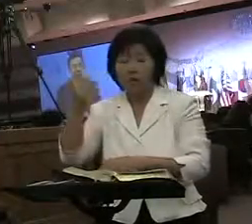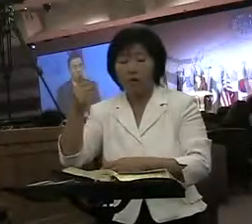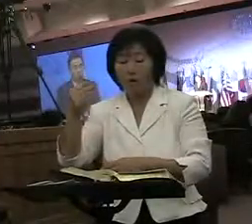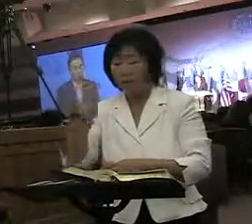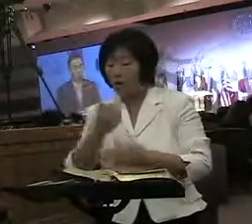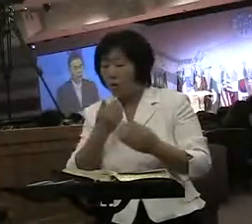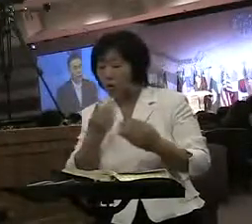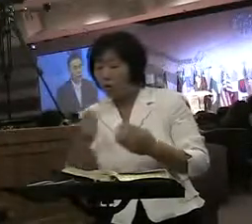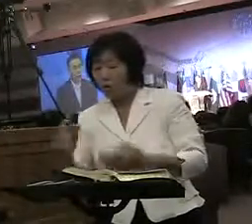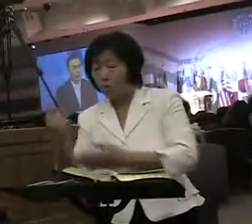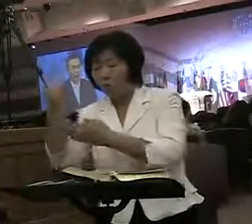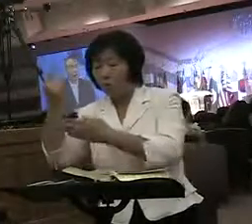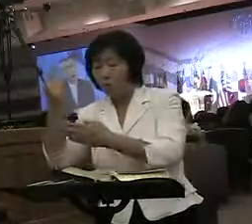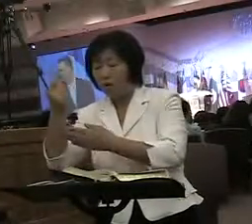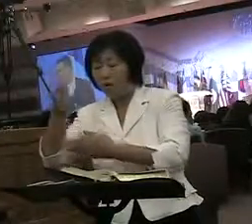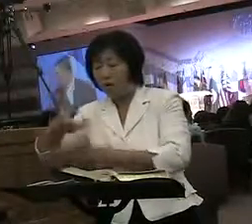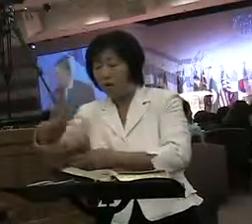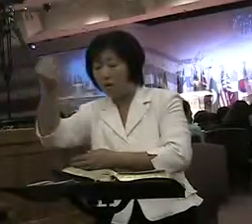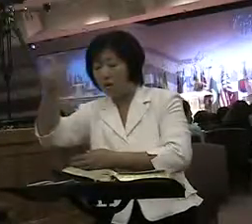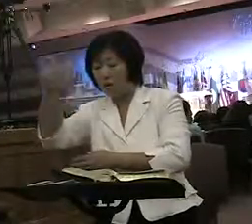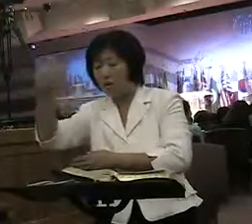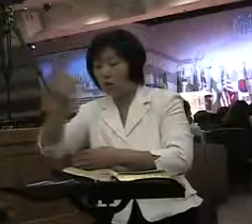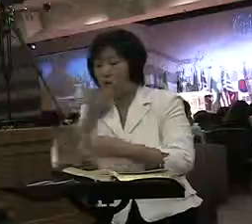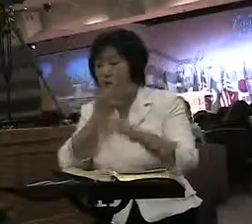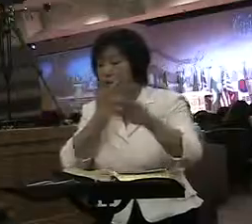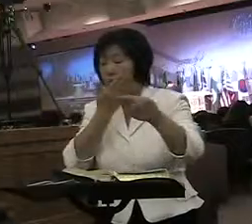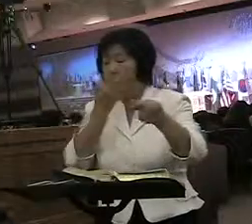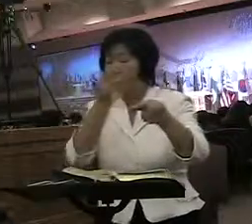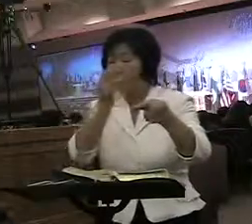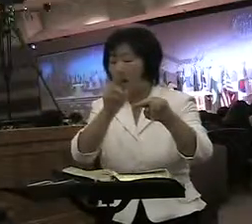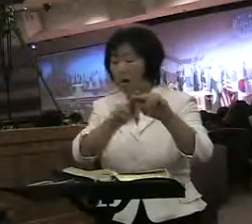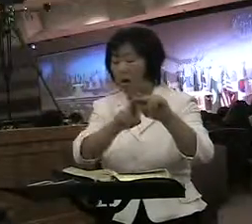제목으로 말씀을 증거해 주시겠습니다.